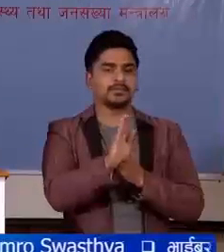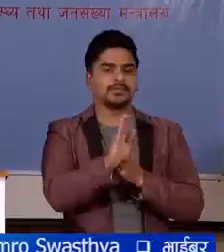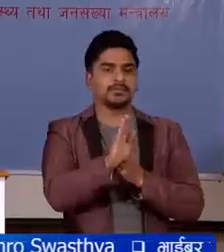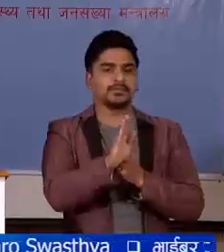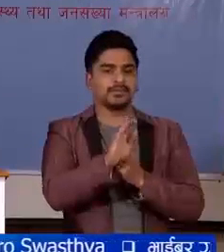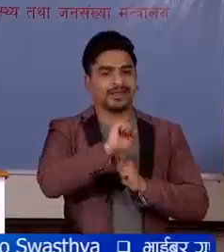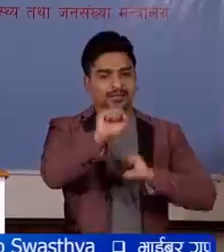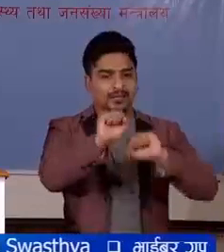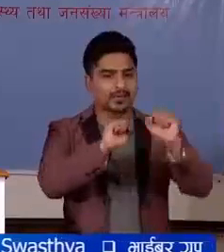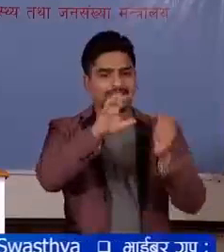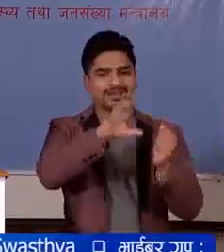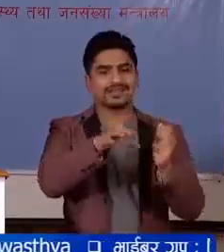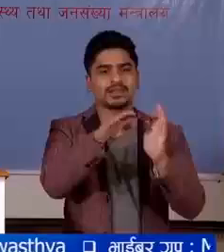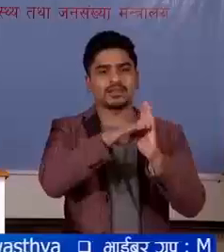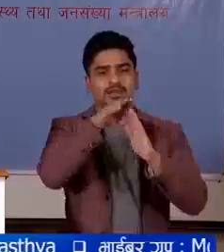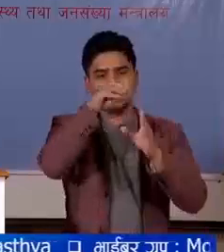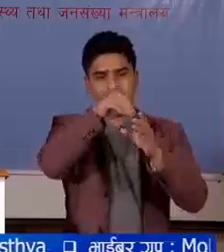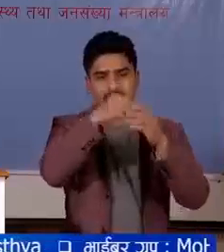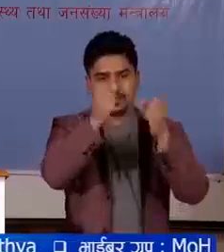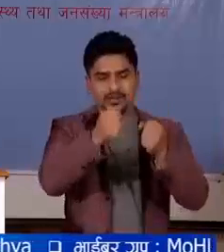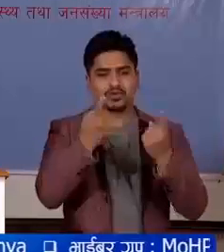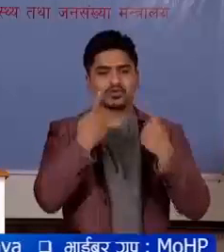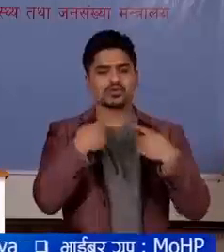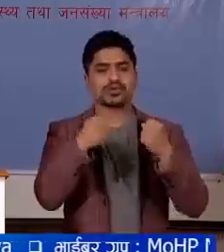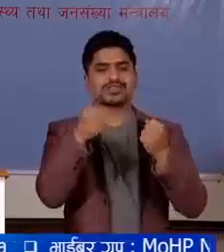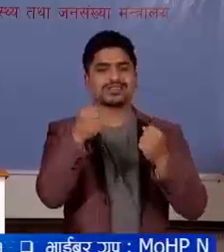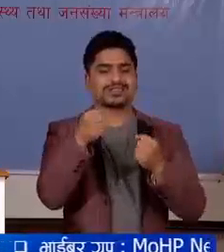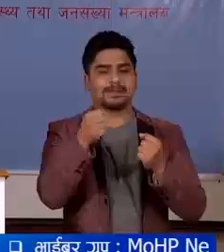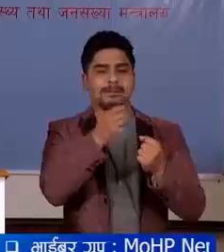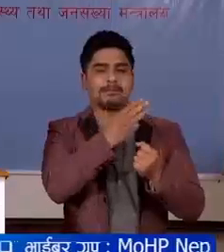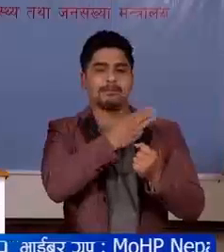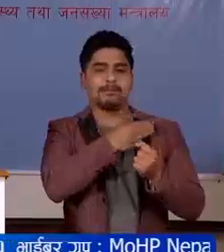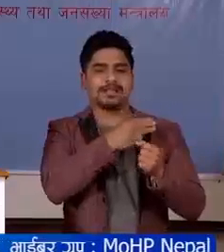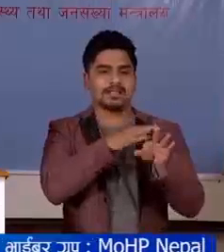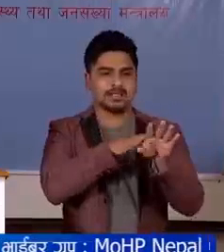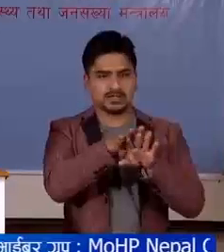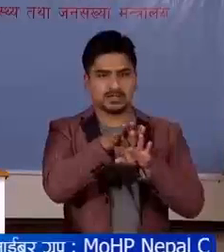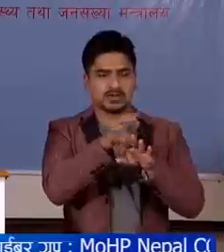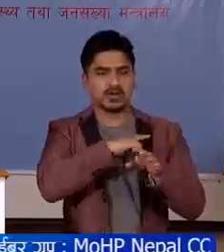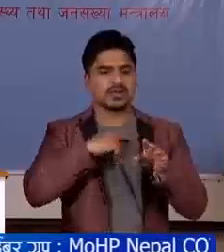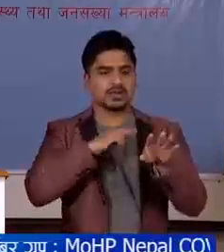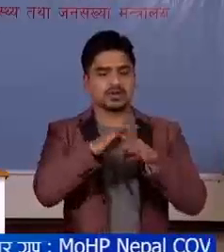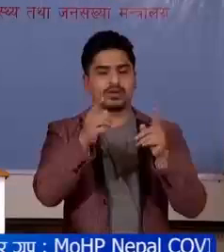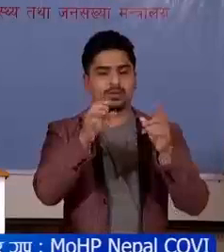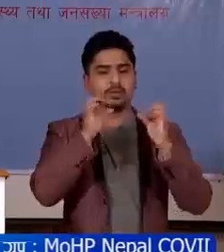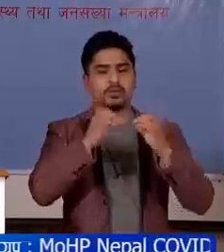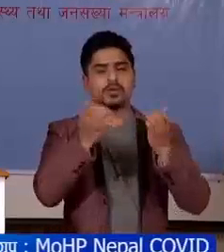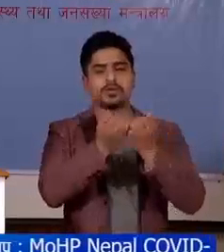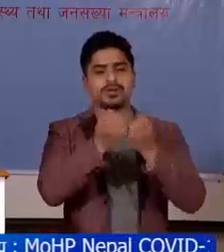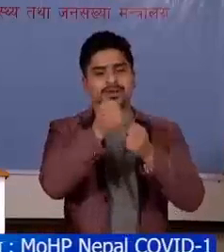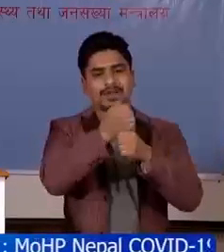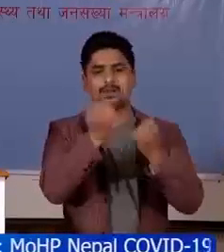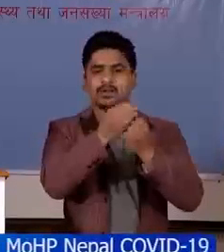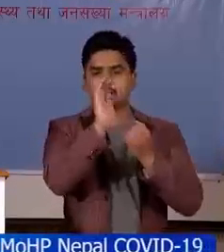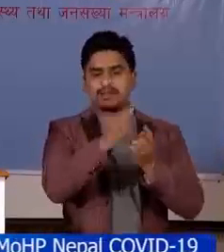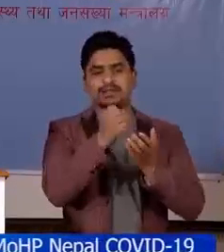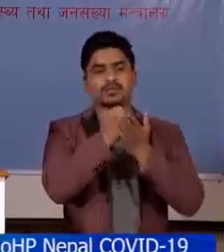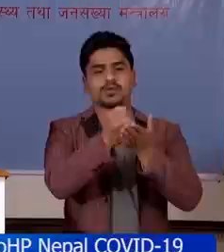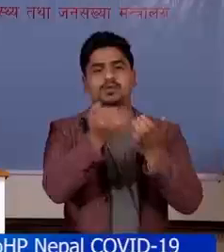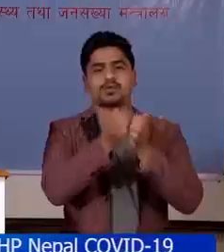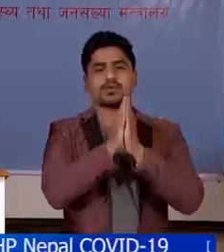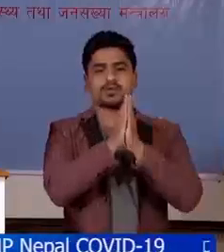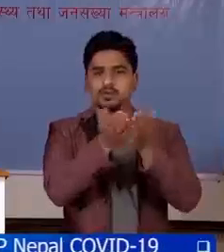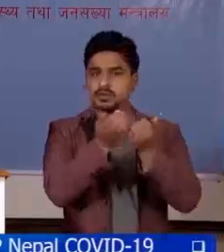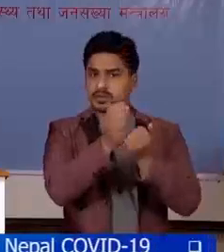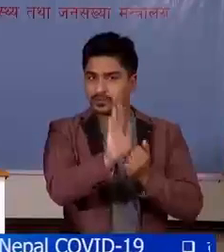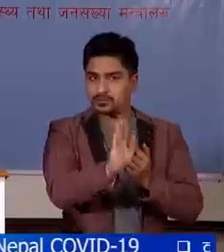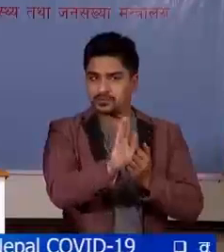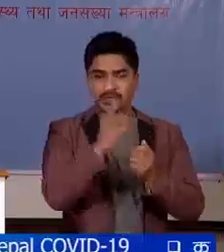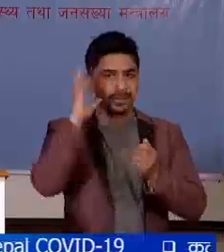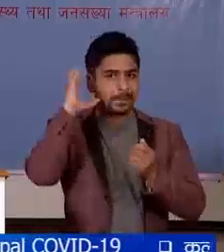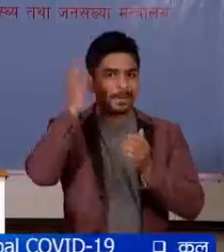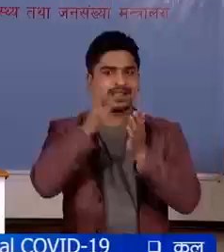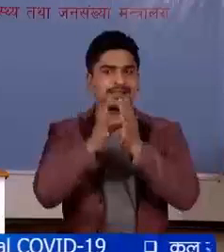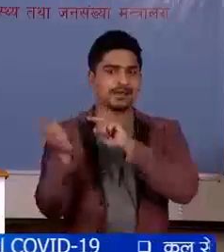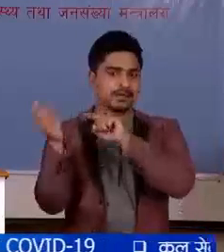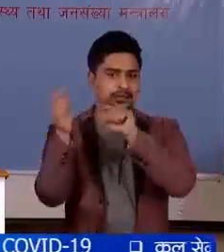आपनो